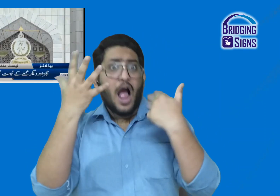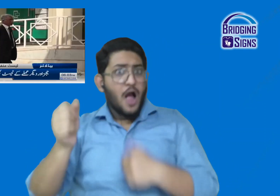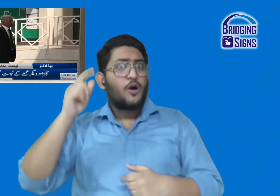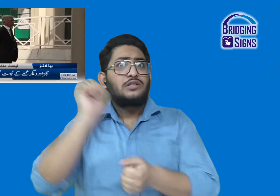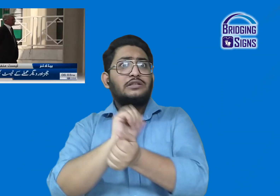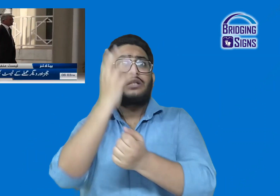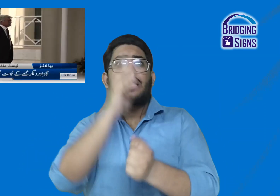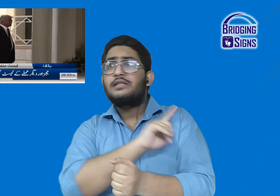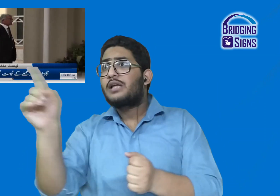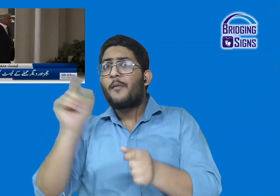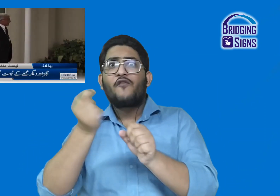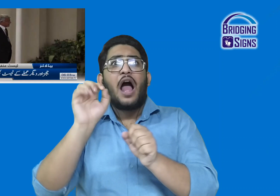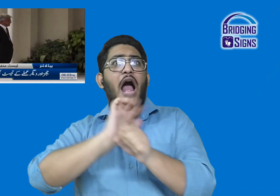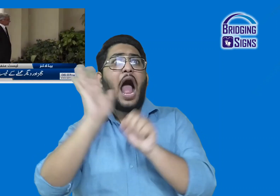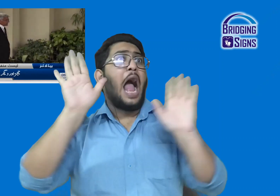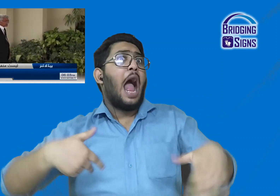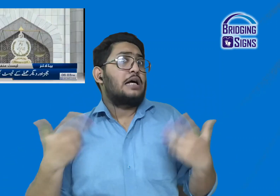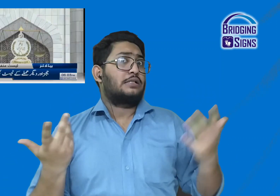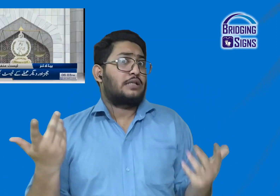89 कैदियों में वायरस की तस्दीक।